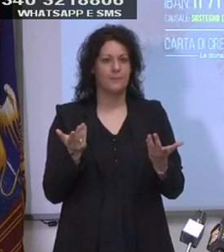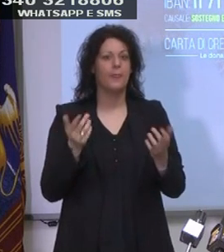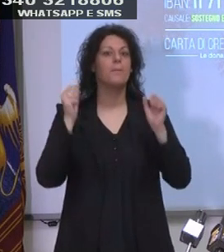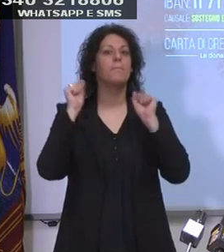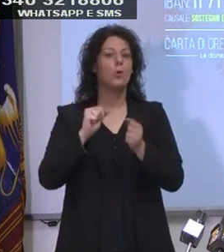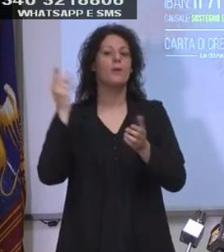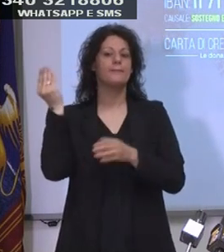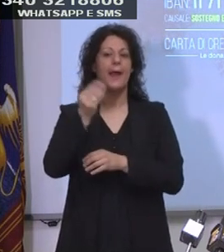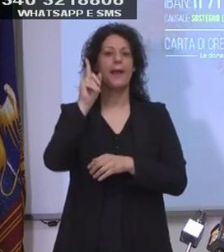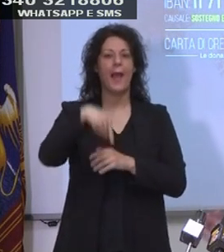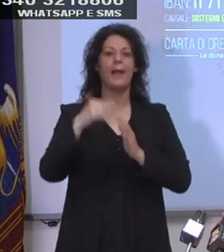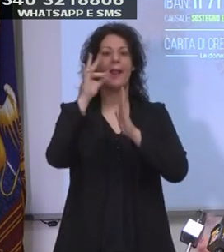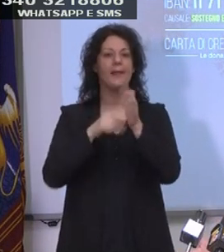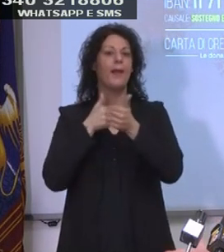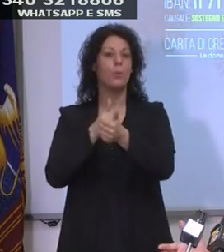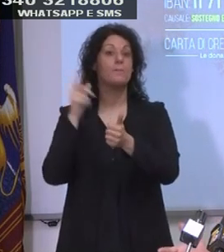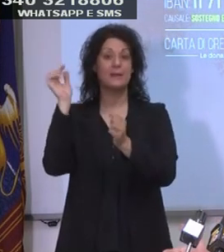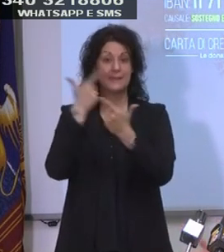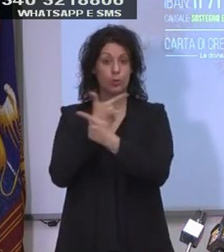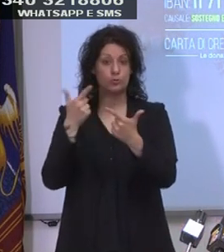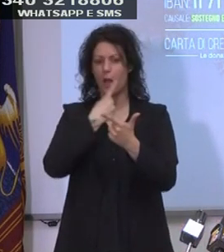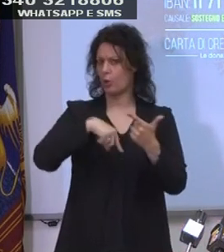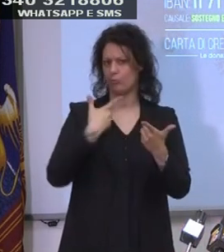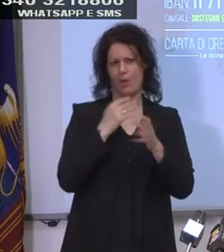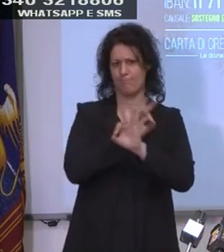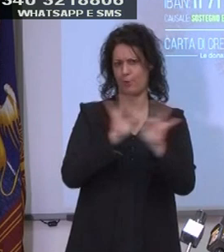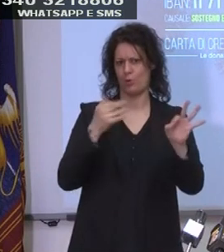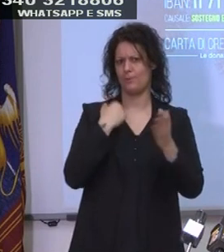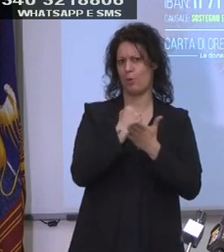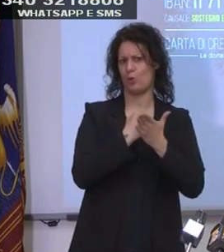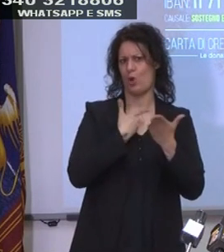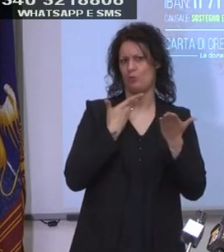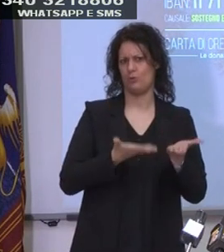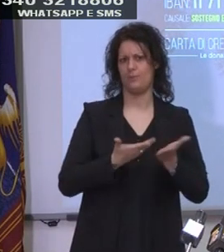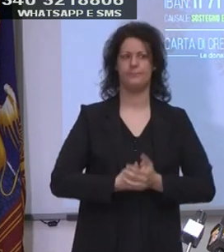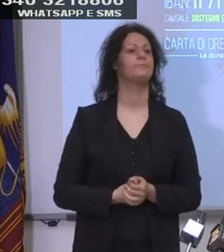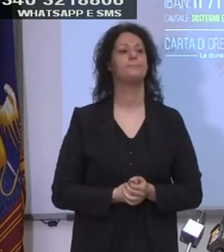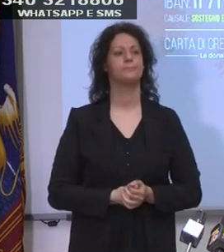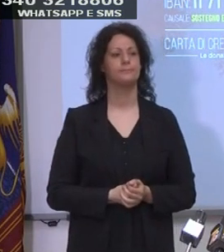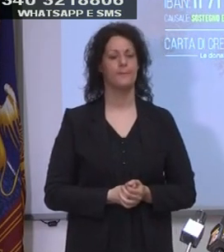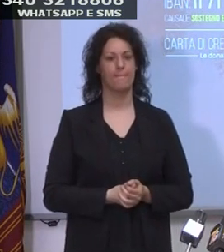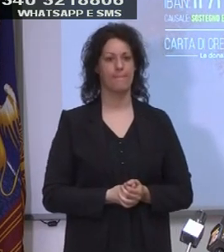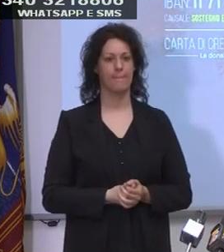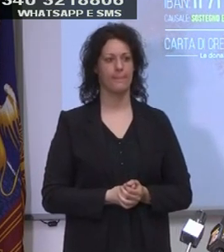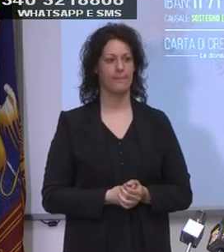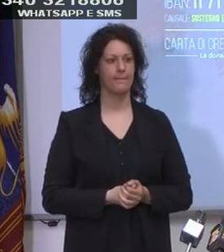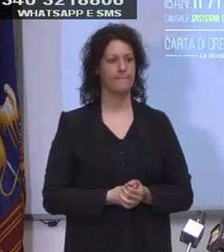linee guida, non ve lo so dire, se non le fa uscire noi diciamo, siamo qua, saremo i primi a utilizzare i fondi a sto punto.